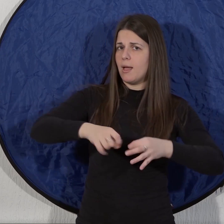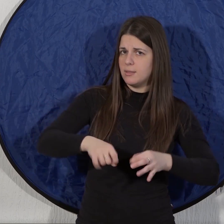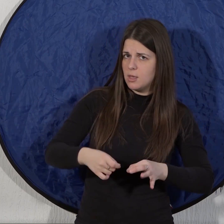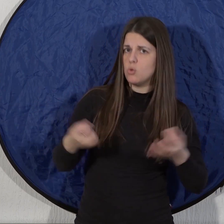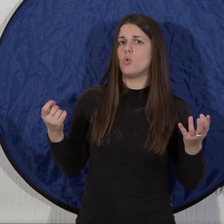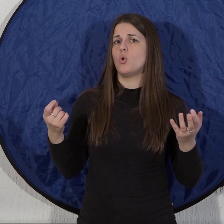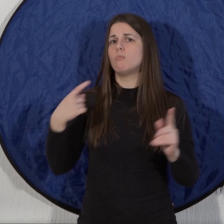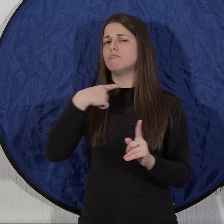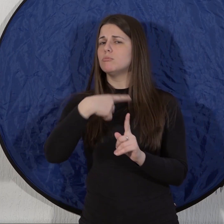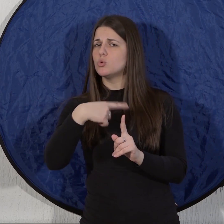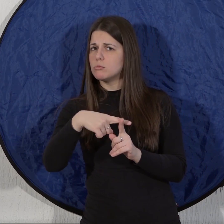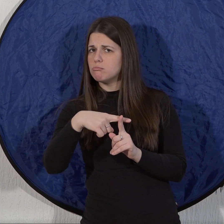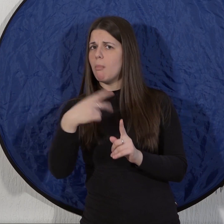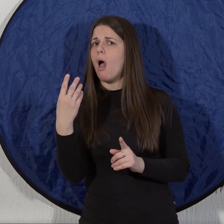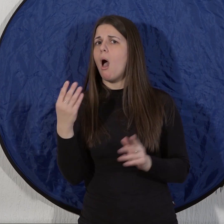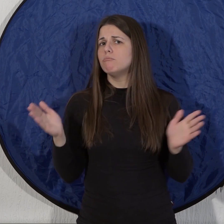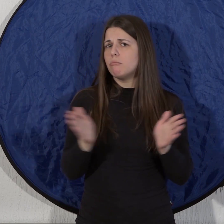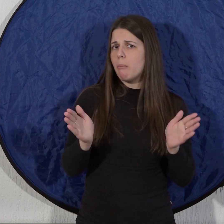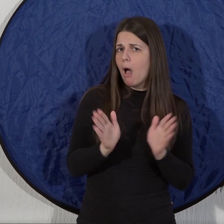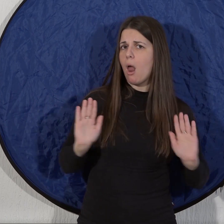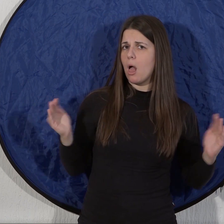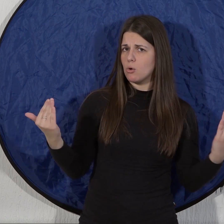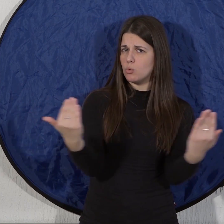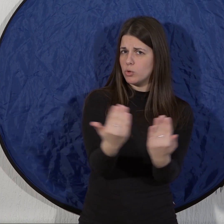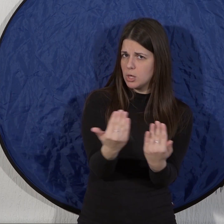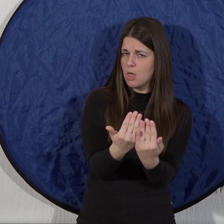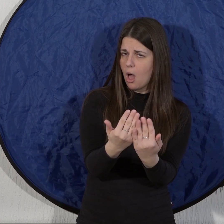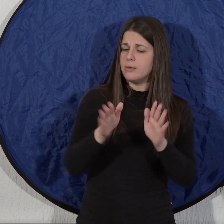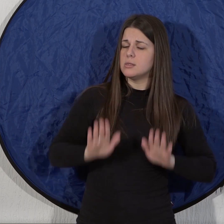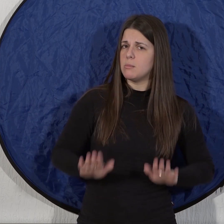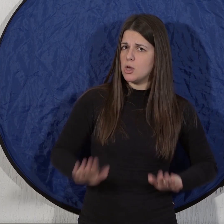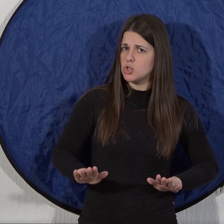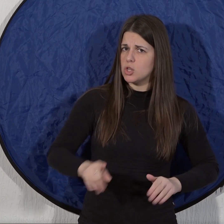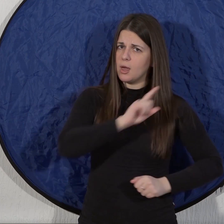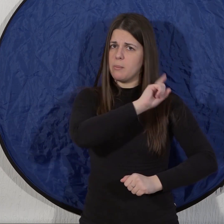kuhinjom i smeštenim kapacitetom za istraživačke ekipe i druge posetioce.